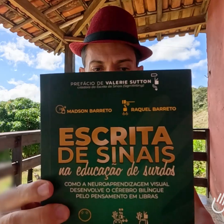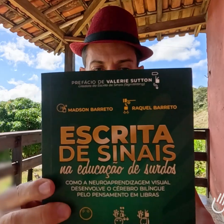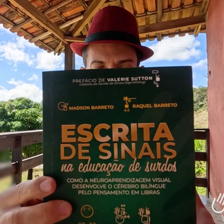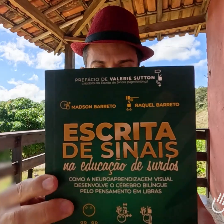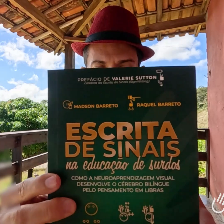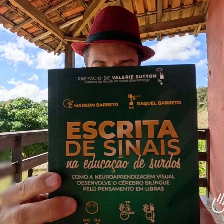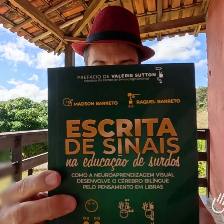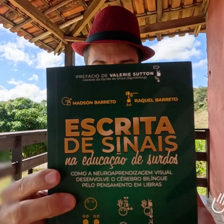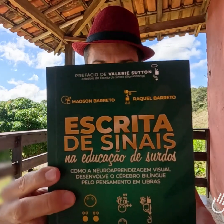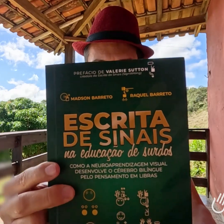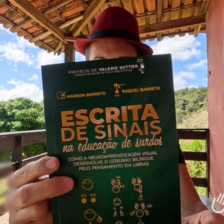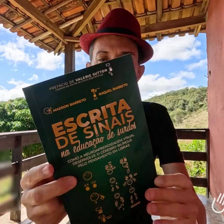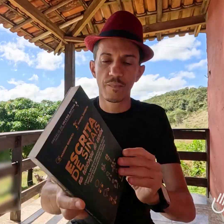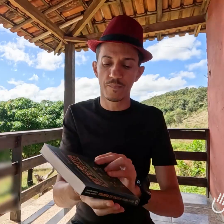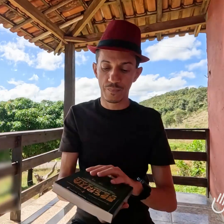Sutton.